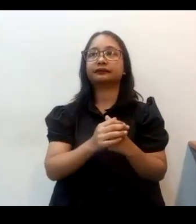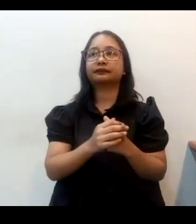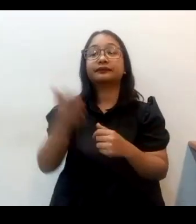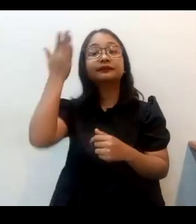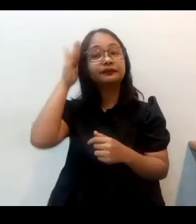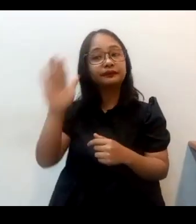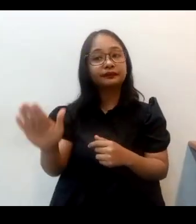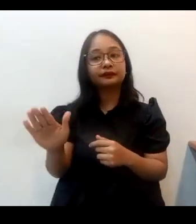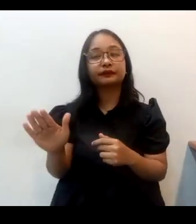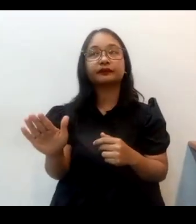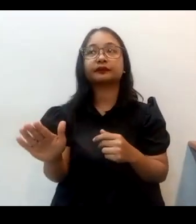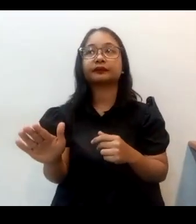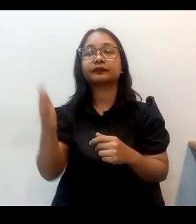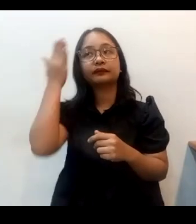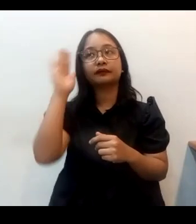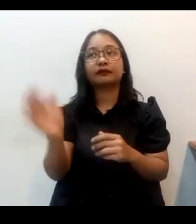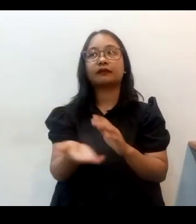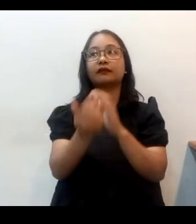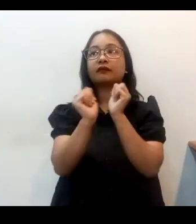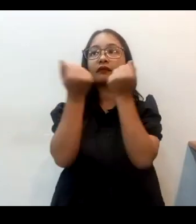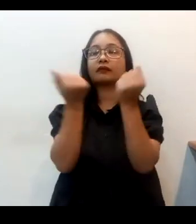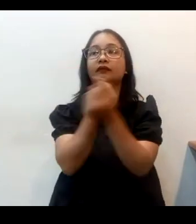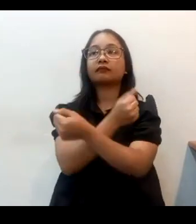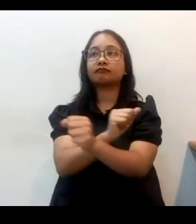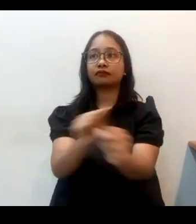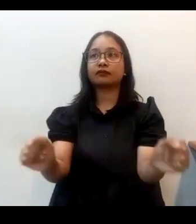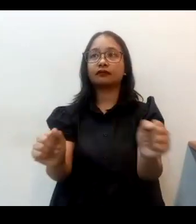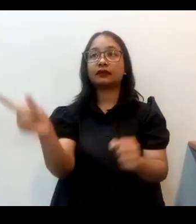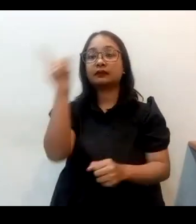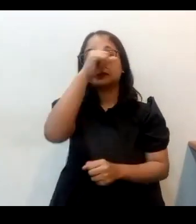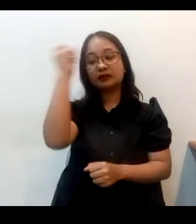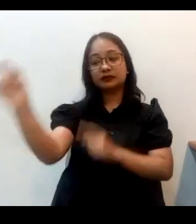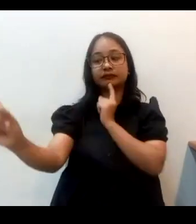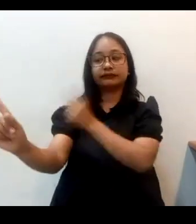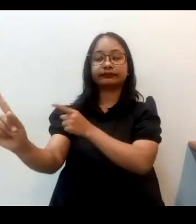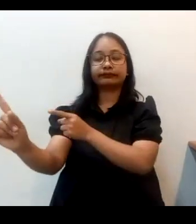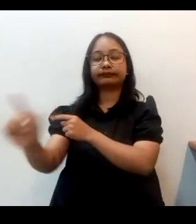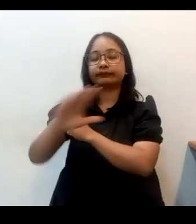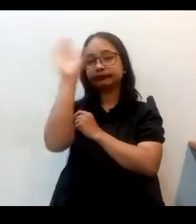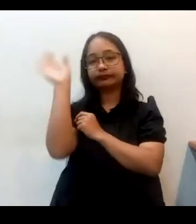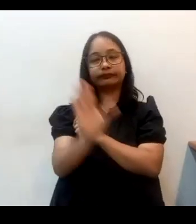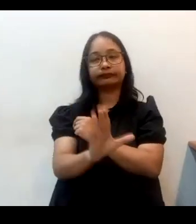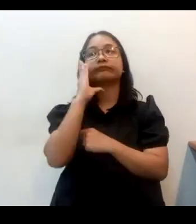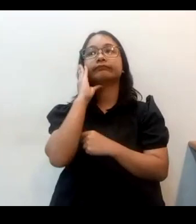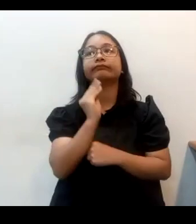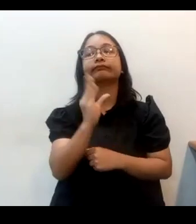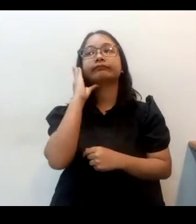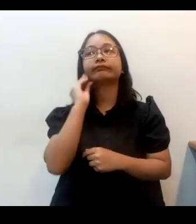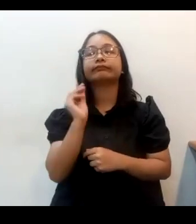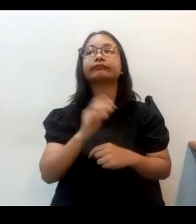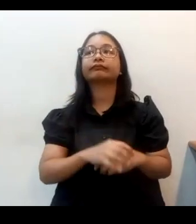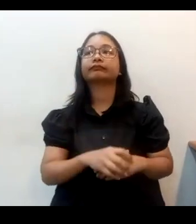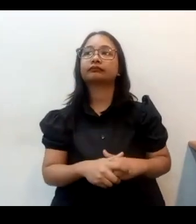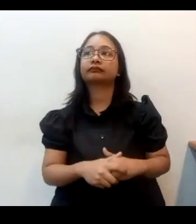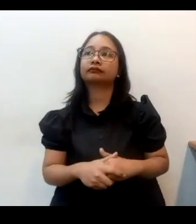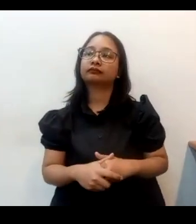niya po alam kung paano talaga ito naligtas. because he never experienced. Dahil hindi niya po naranasan. In our what's